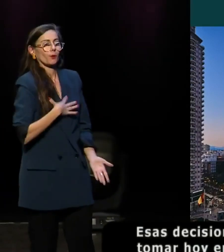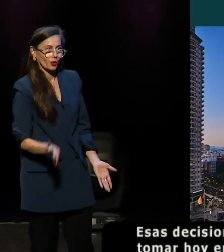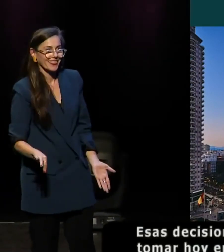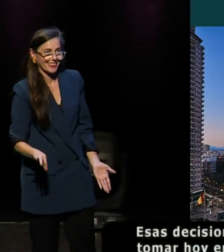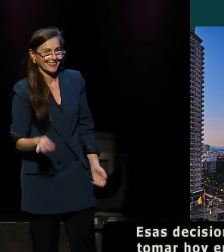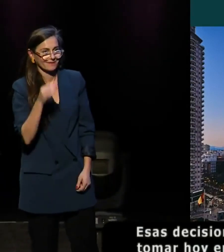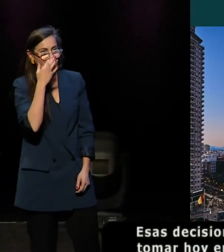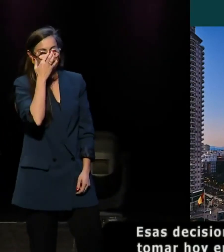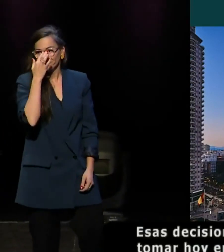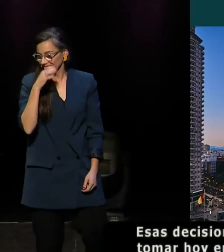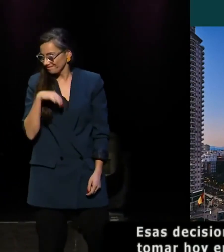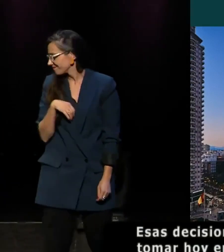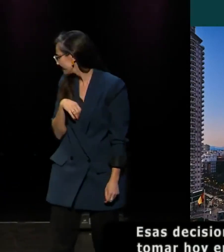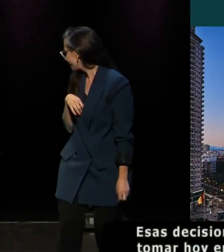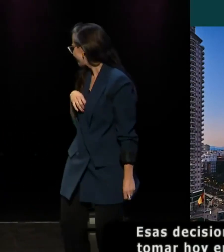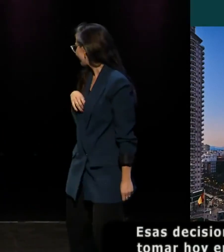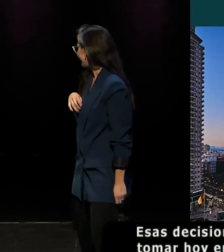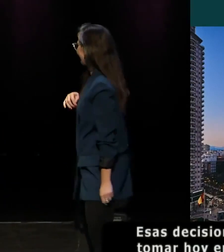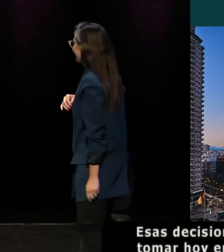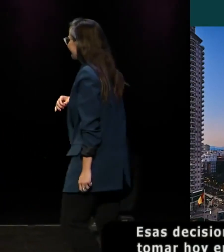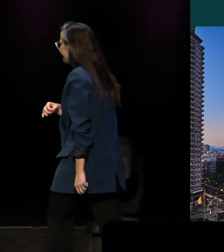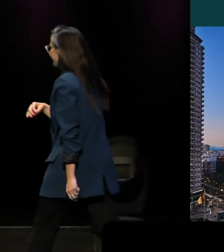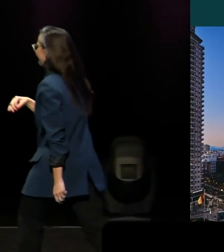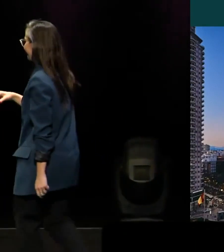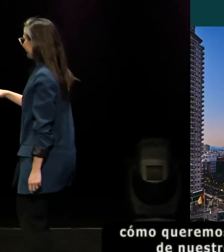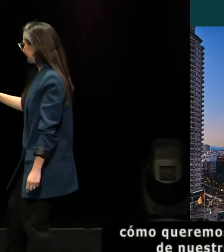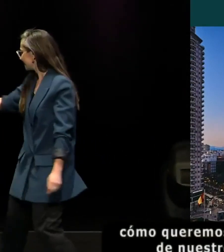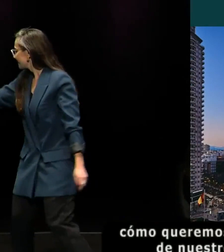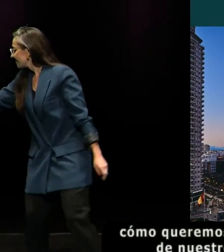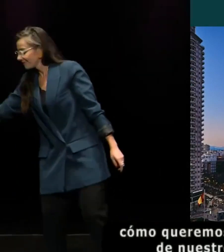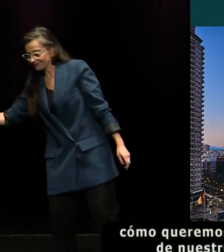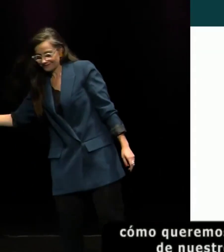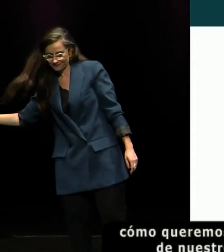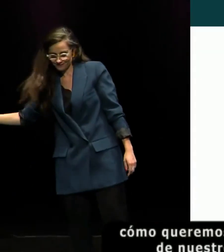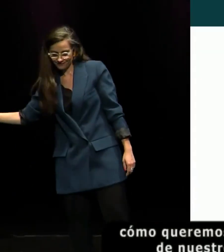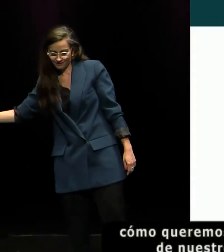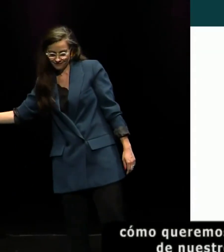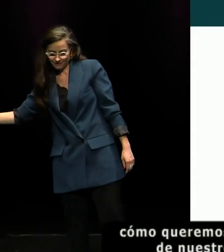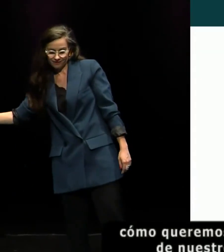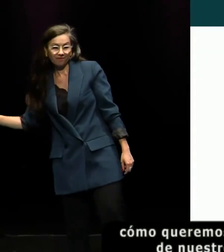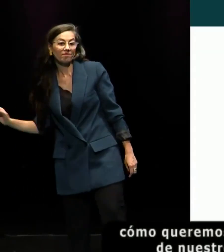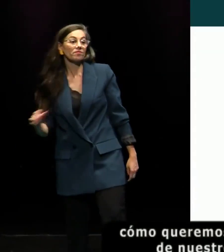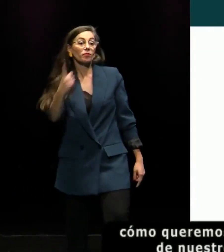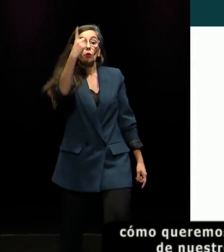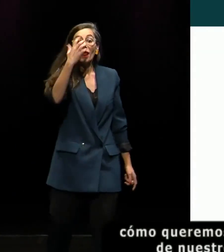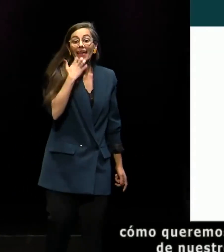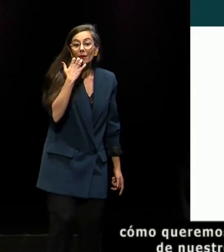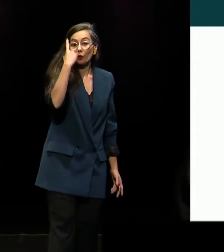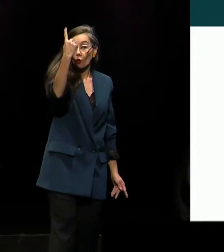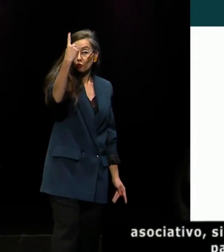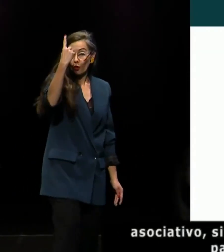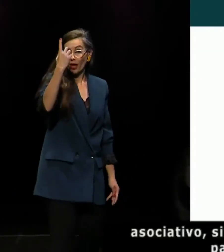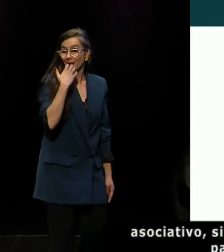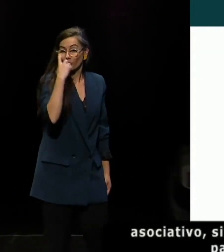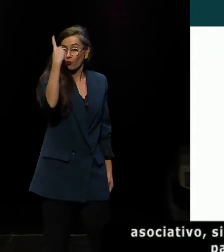tenerlo presente, conservarlo, pero podemos cambiar cosas. Ahora es posible, lo podemos hacer.